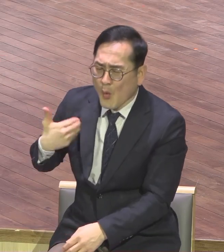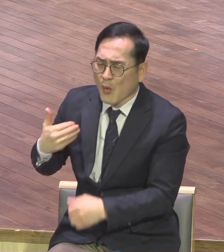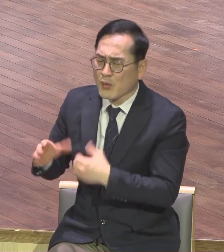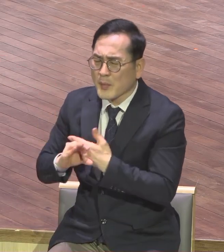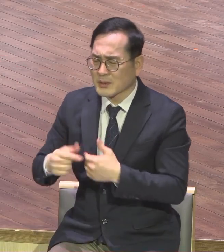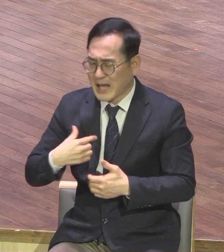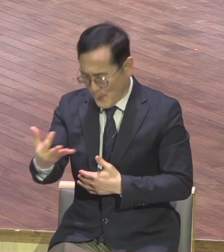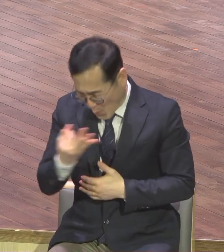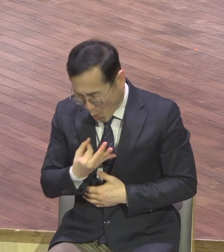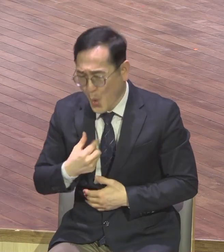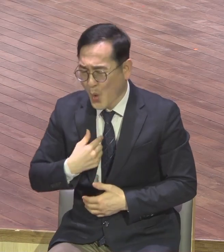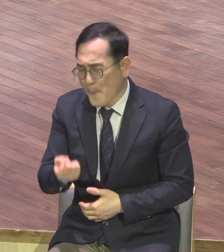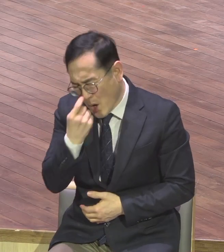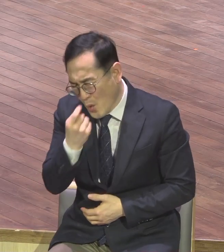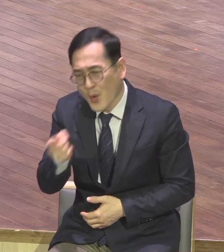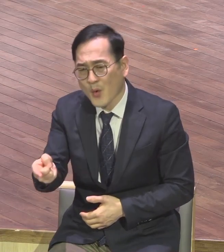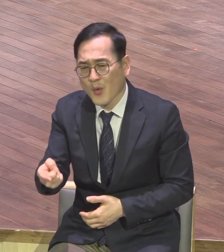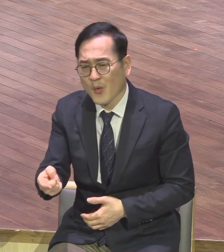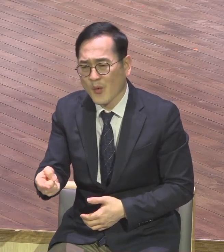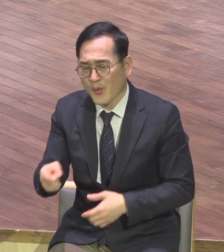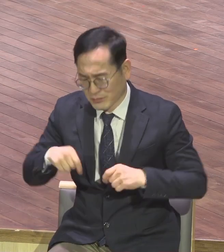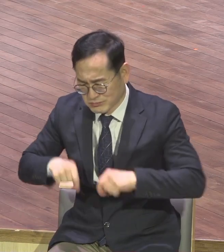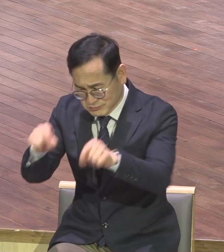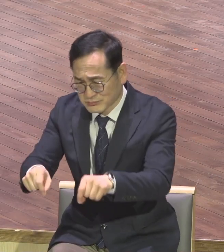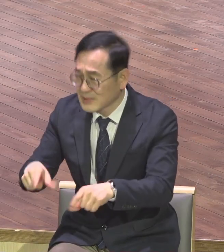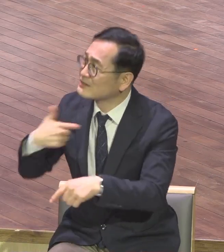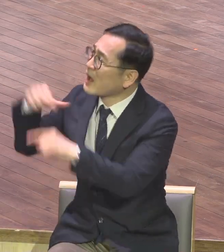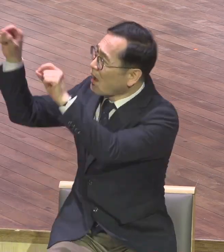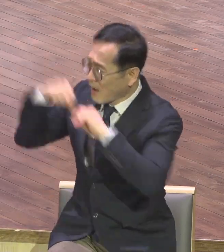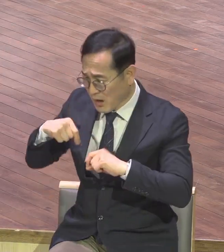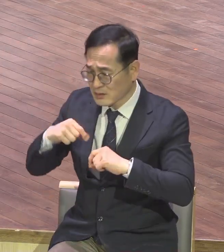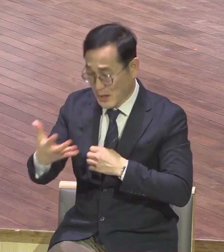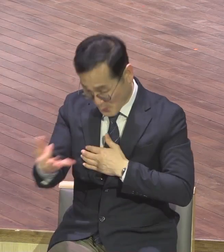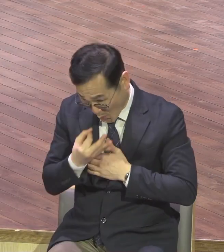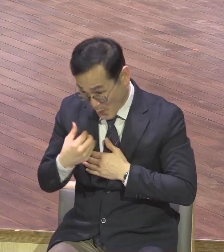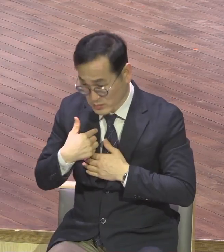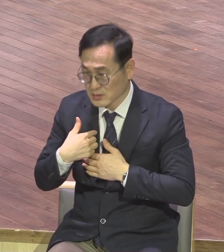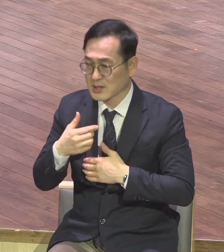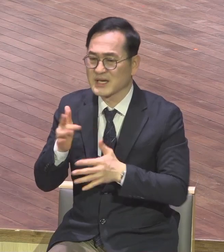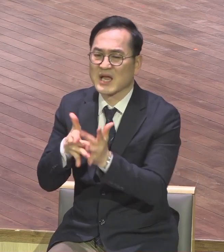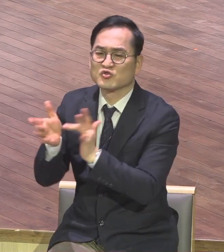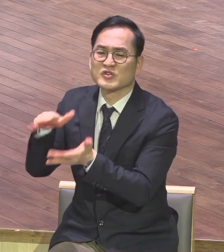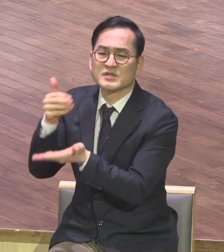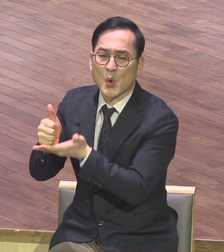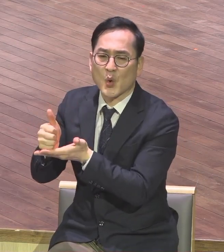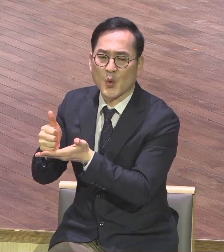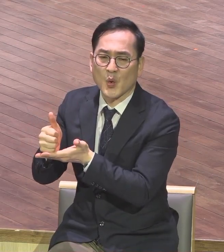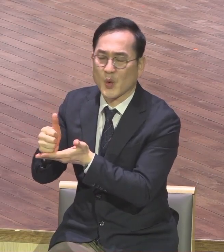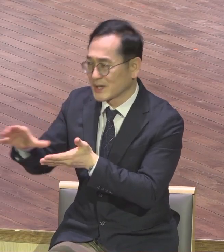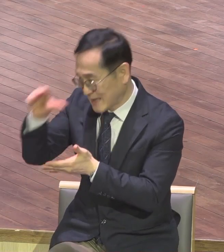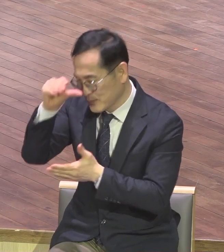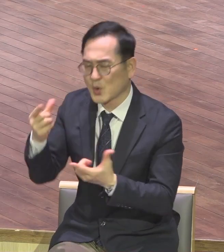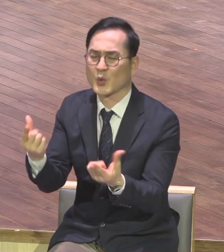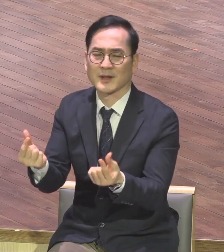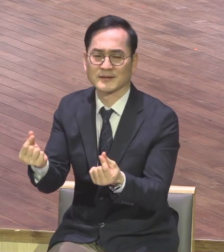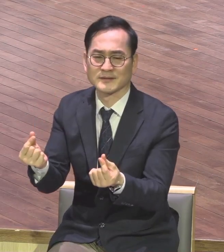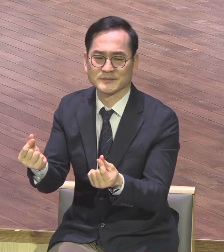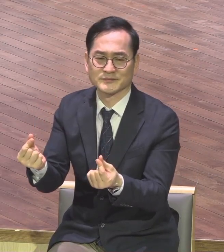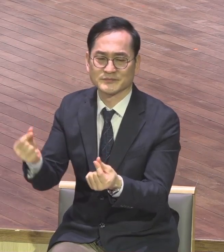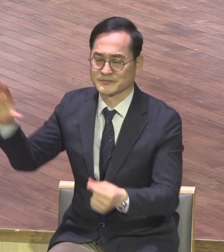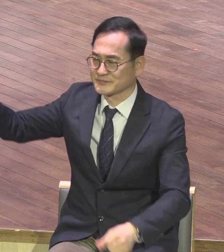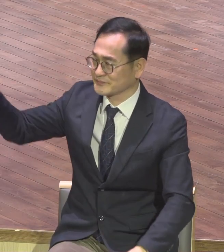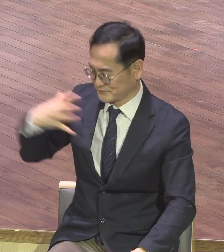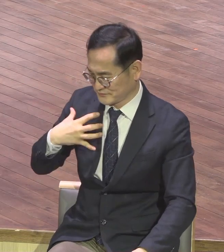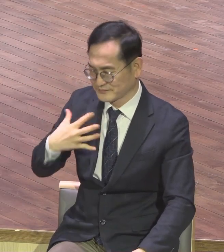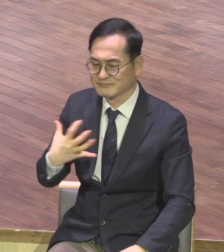이 말이죠. 그러니까 여러분 신앙생활 하면서 아, 저 장로님처럼 저 권사님처럼 나도